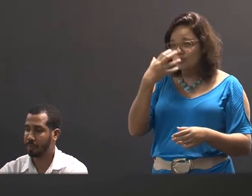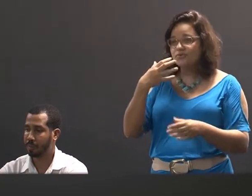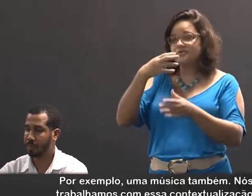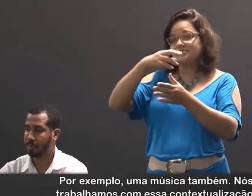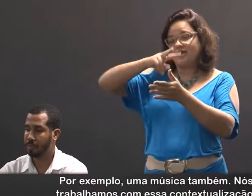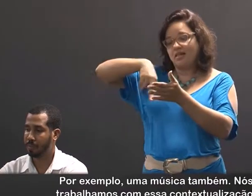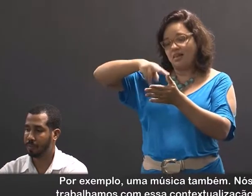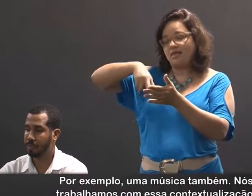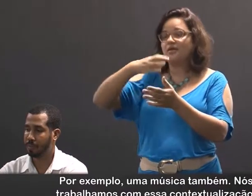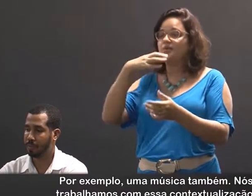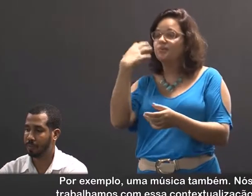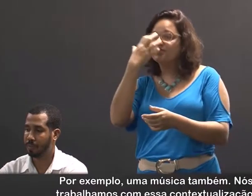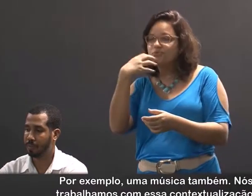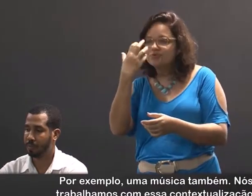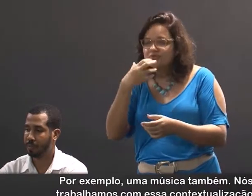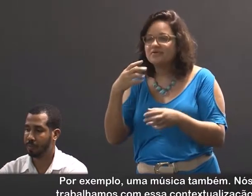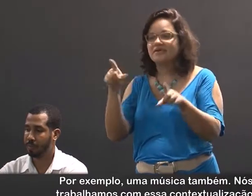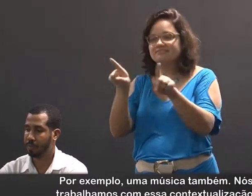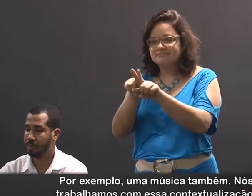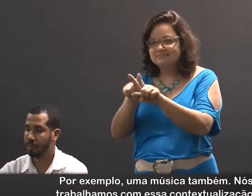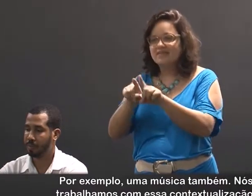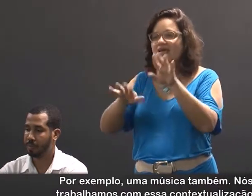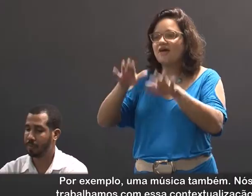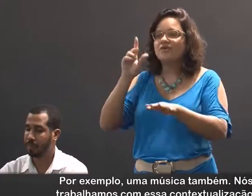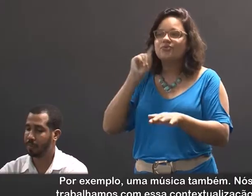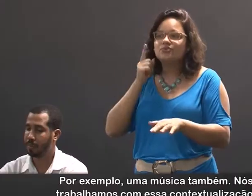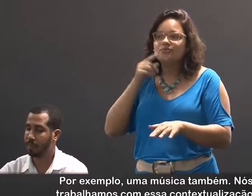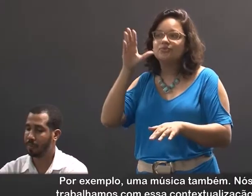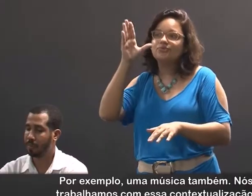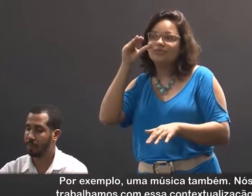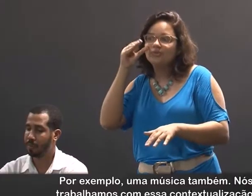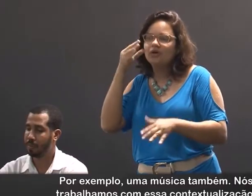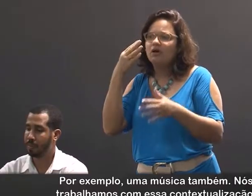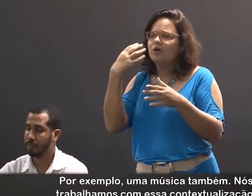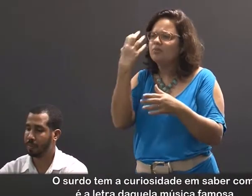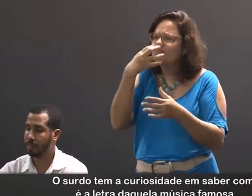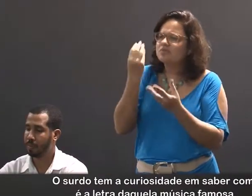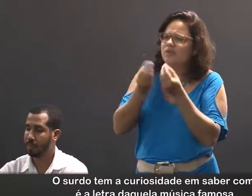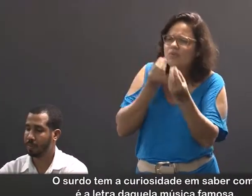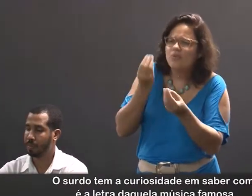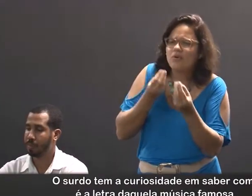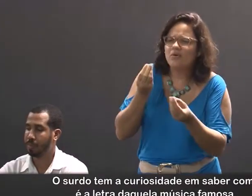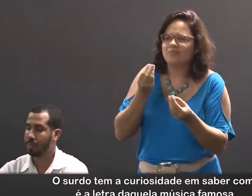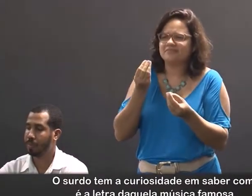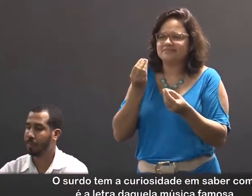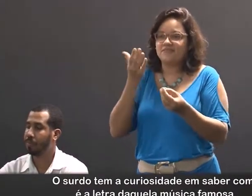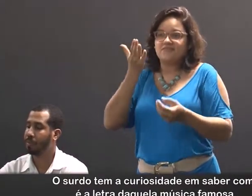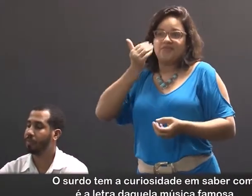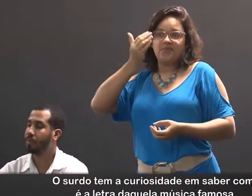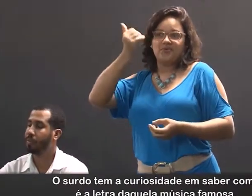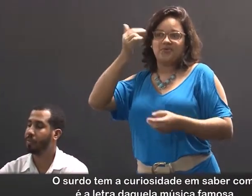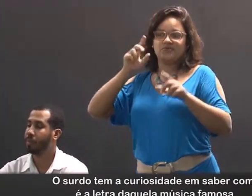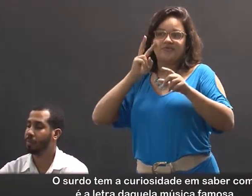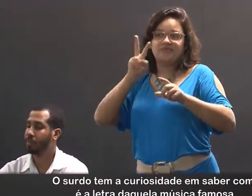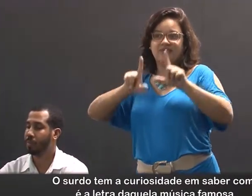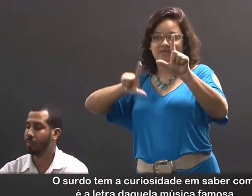Por exemplo, uma música também, nós trabalhamos com essa contextualização. O surdo tem curiosidade em saber como é aquela